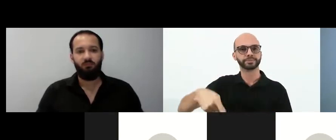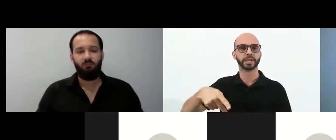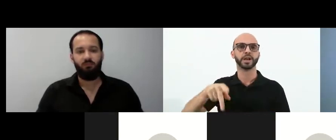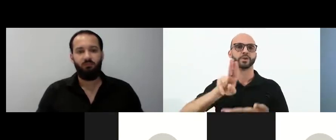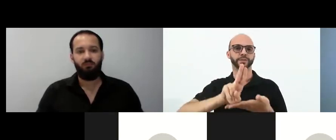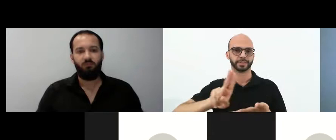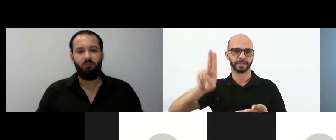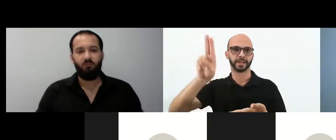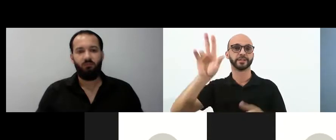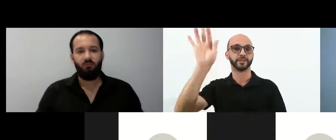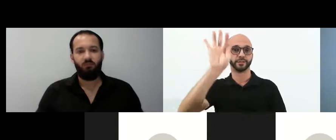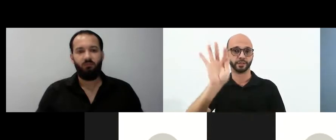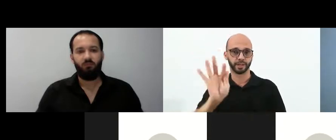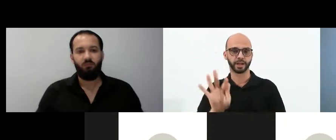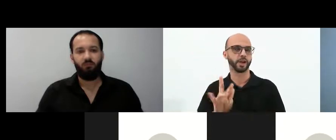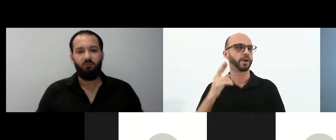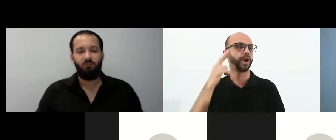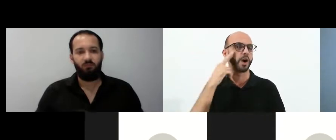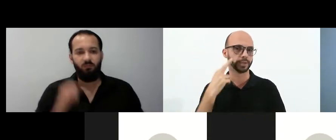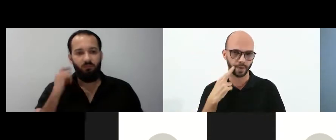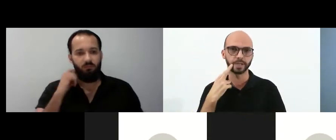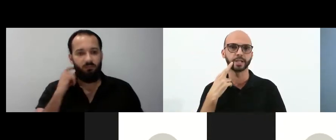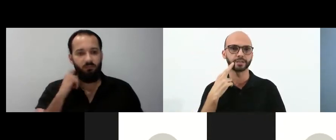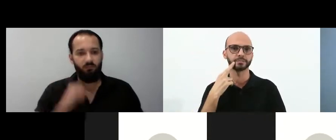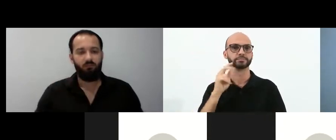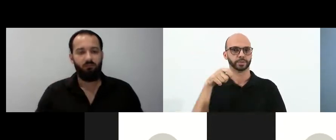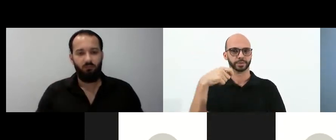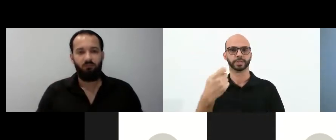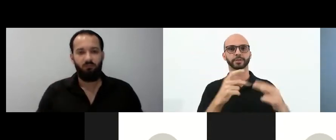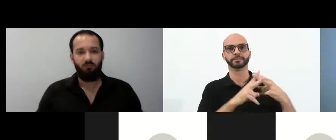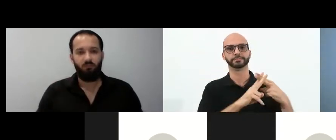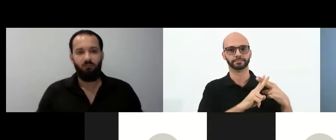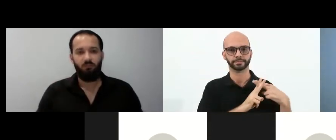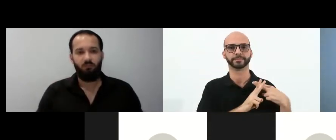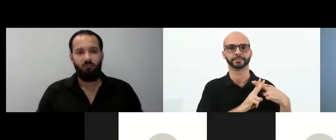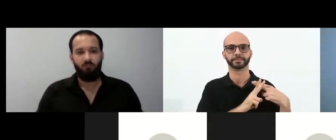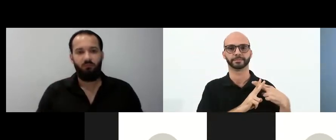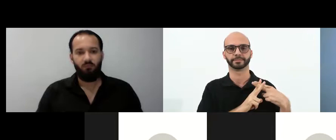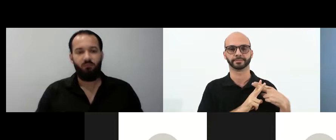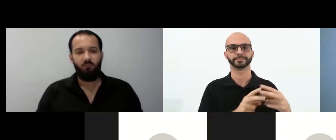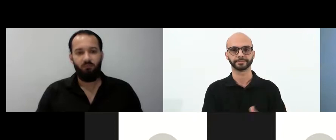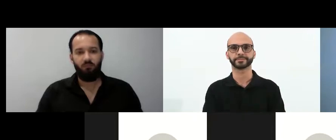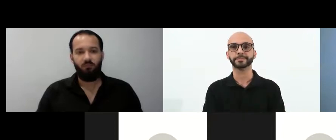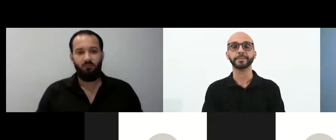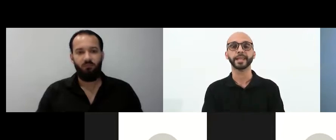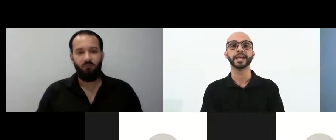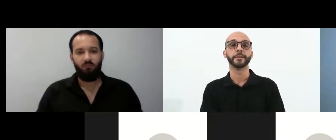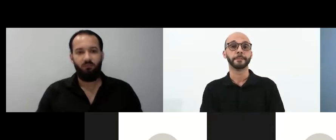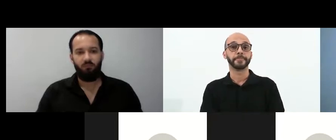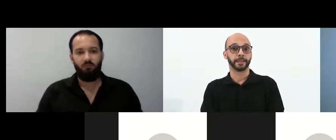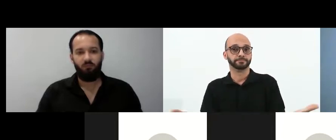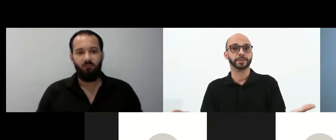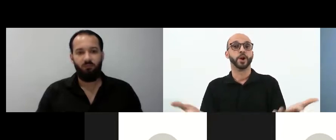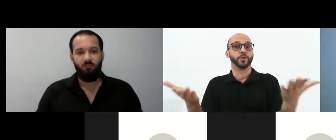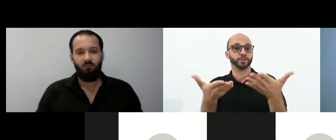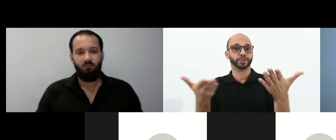de Libras da Universidade Federal de Rondônia, sinal UNI. Este é o sinal